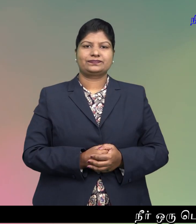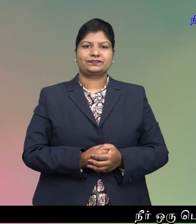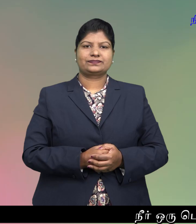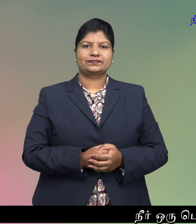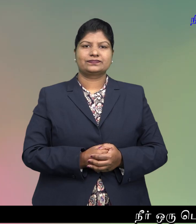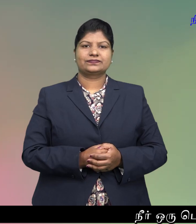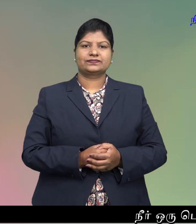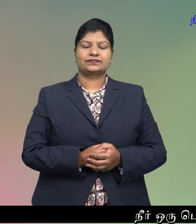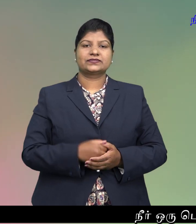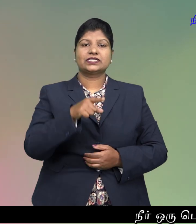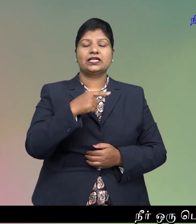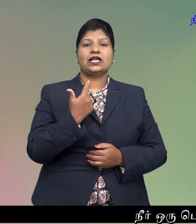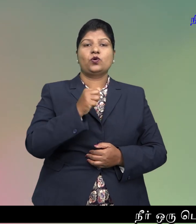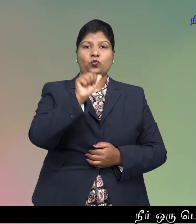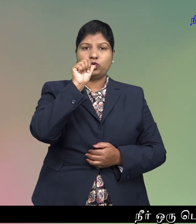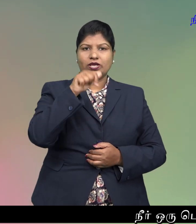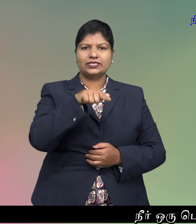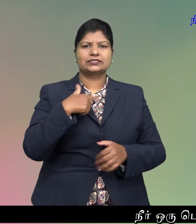நீர் ஒரு பொதுவான குளம் வளம்.